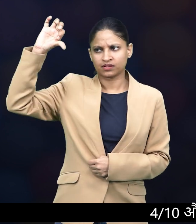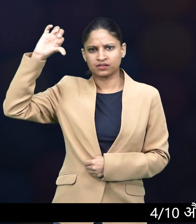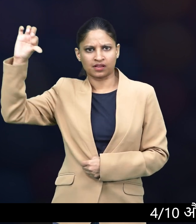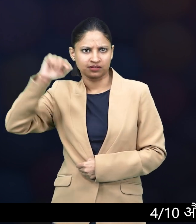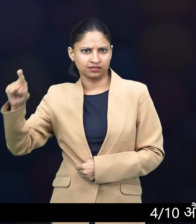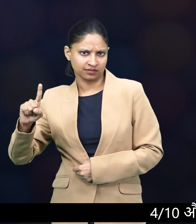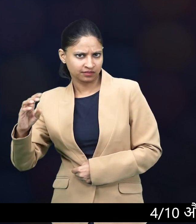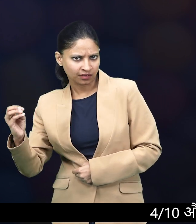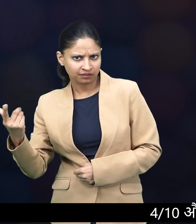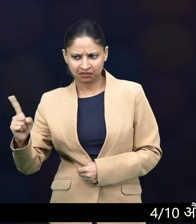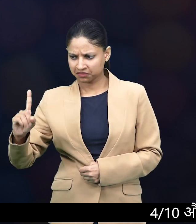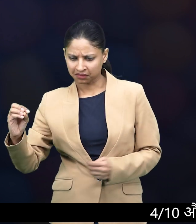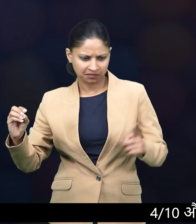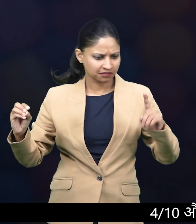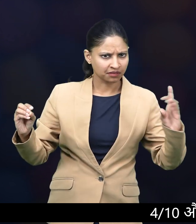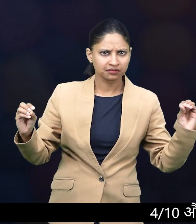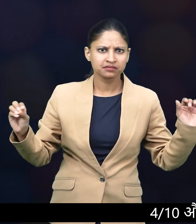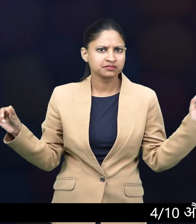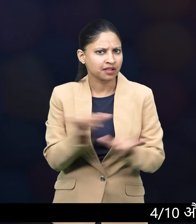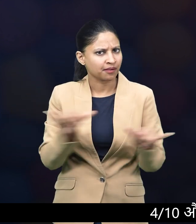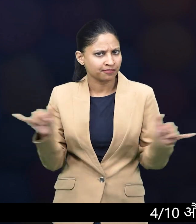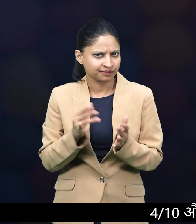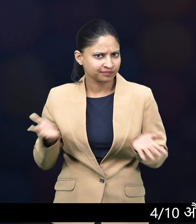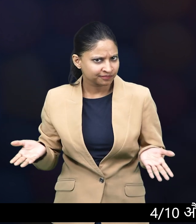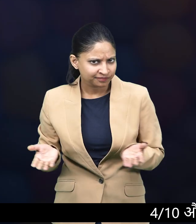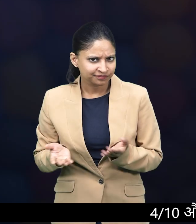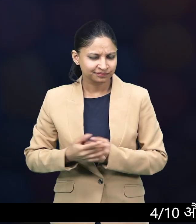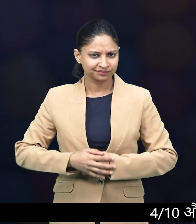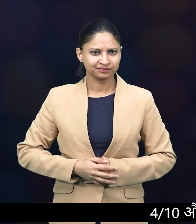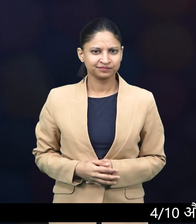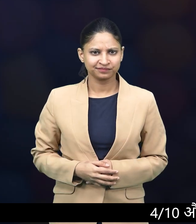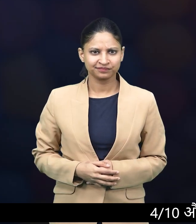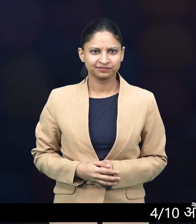4/10 और 9/10 दोनों में नीचे 10 है।